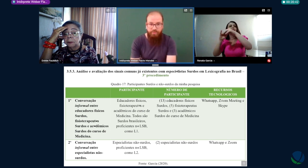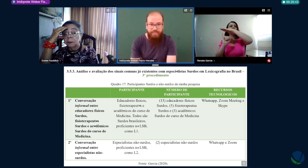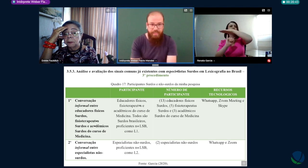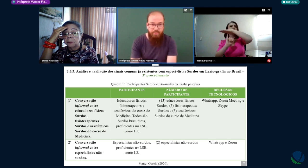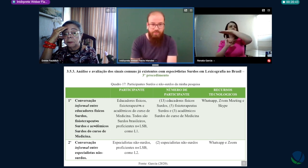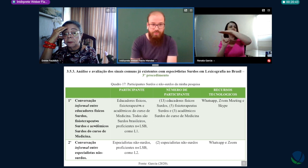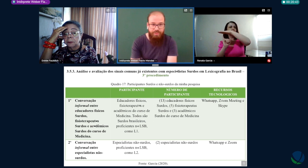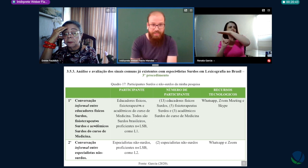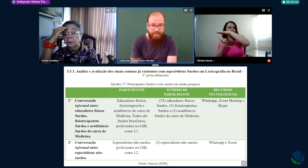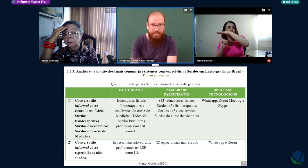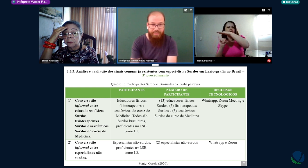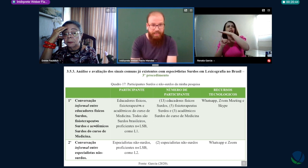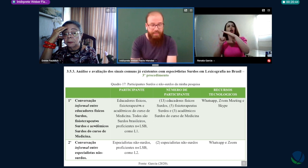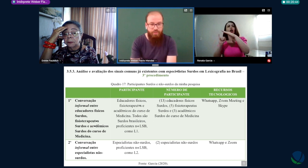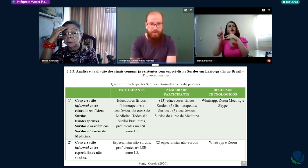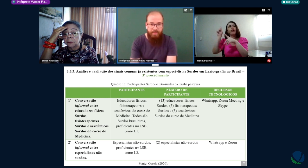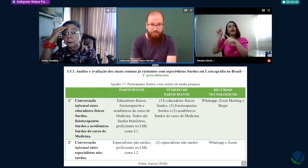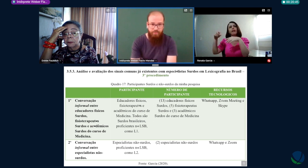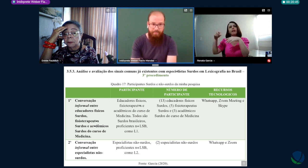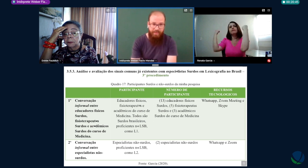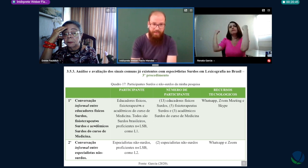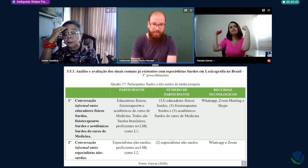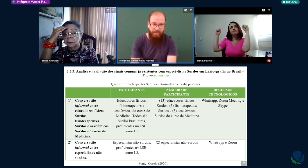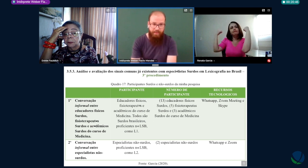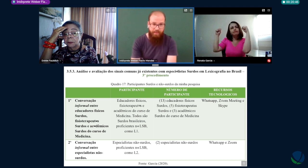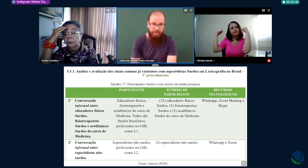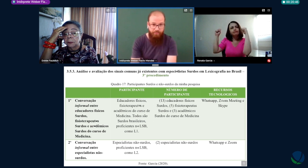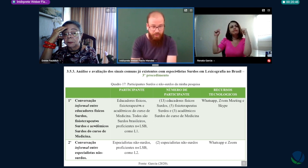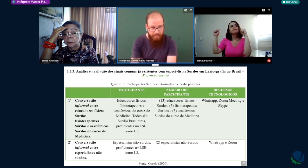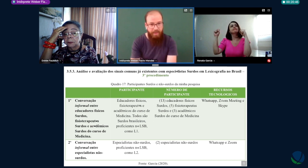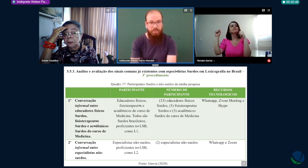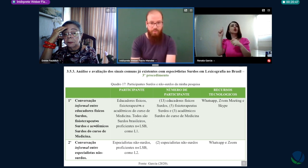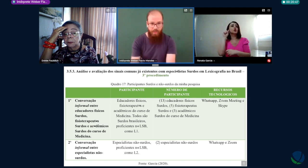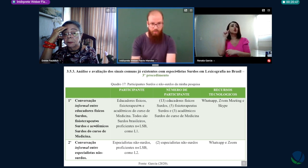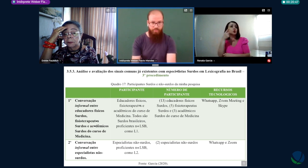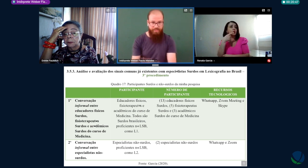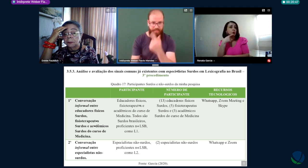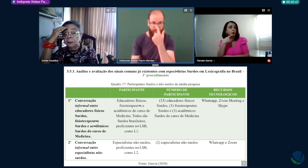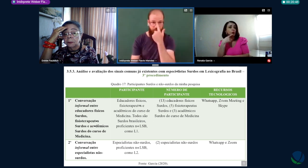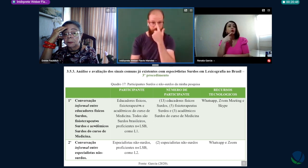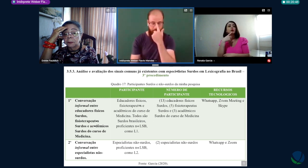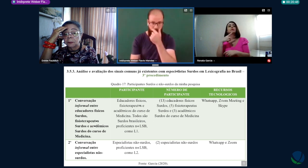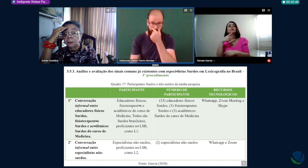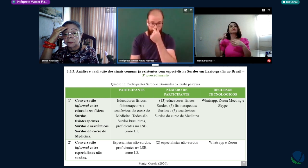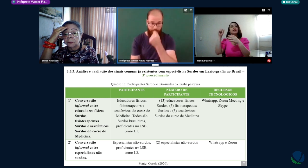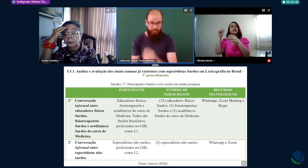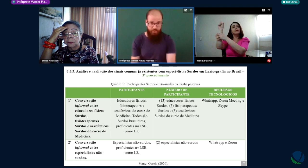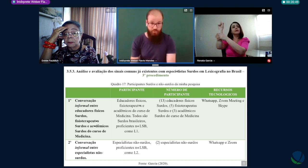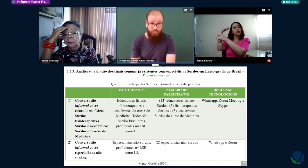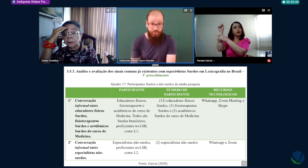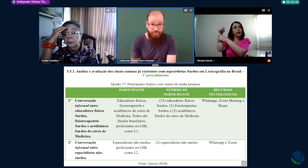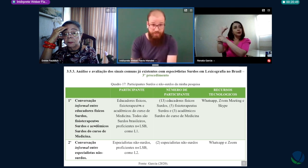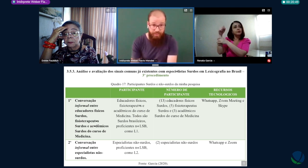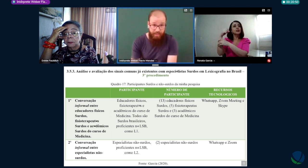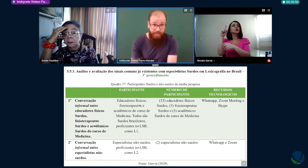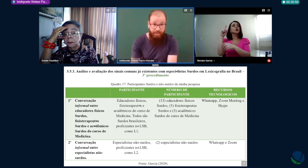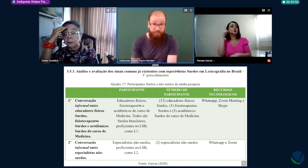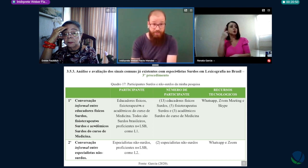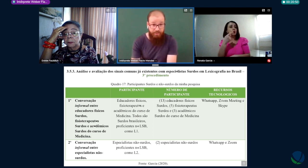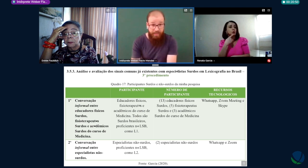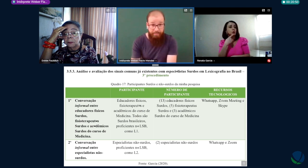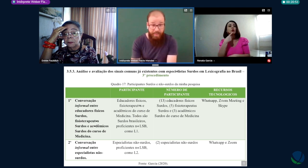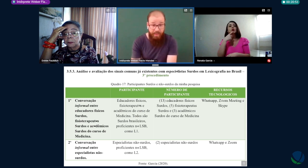E aí eu conversei com todos eles, né, de uma maneira informal, conversei com surdos